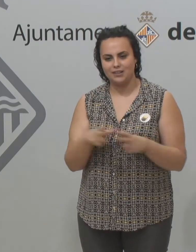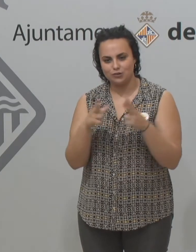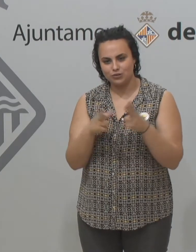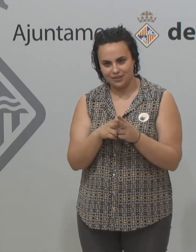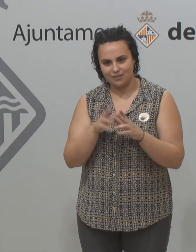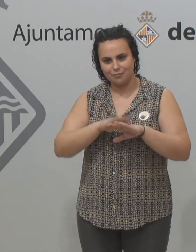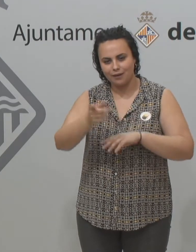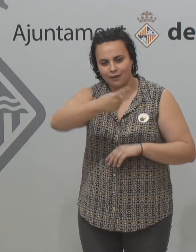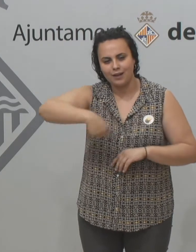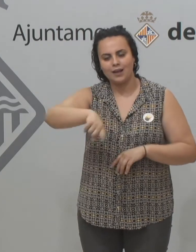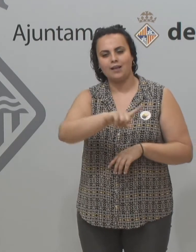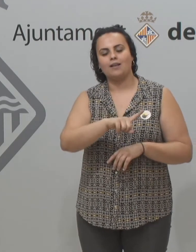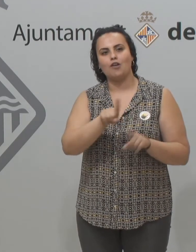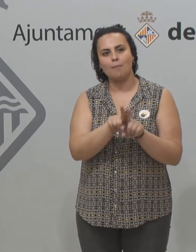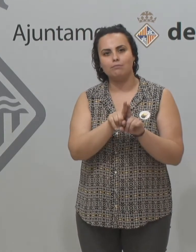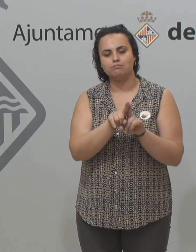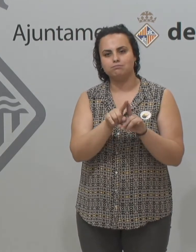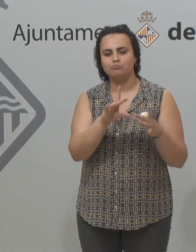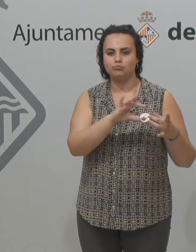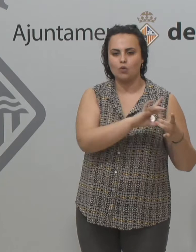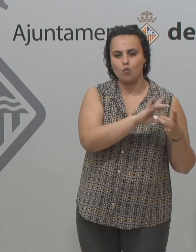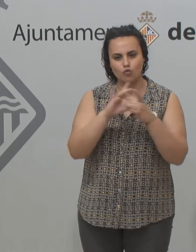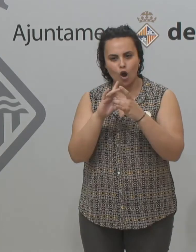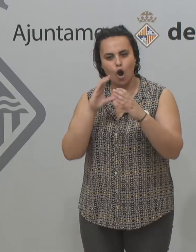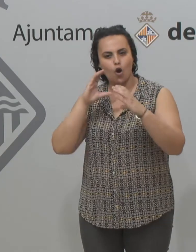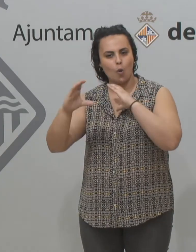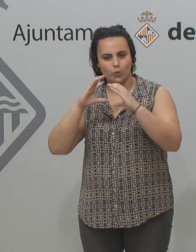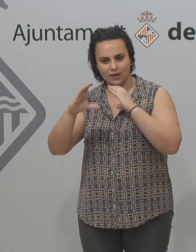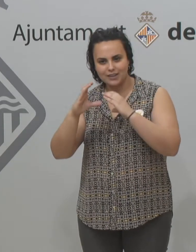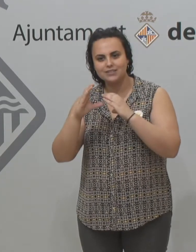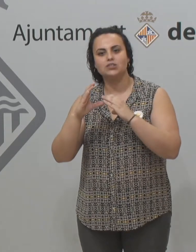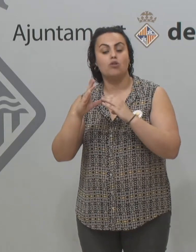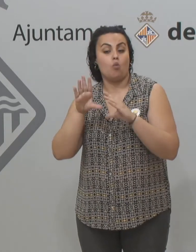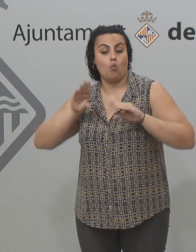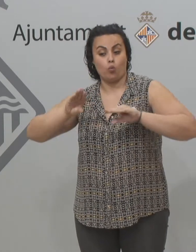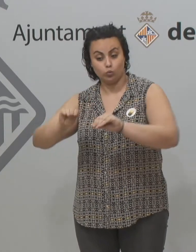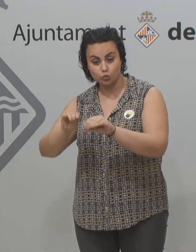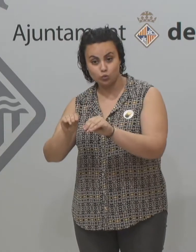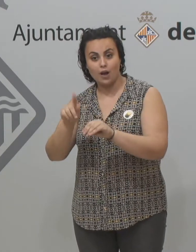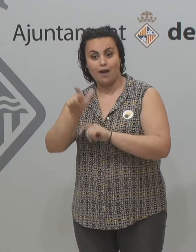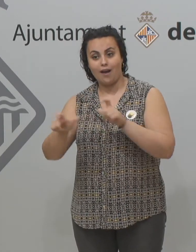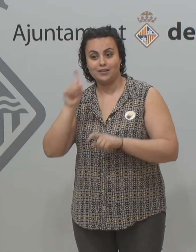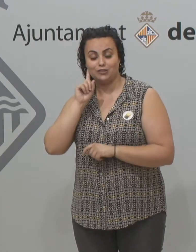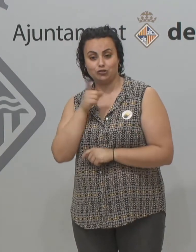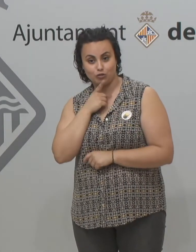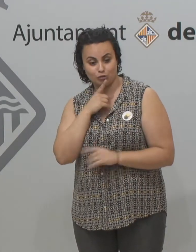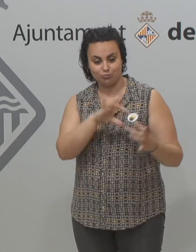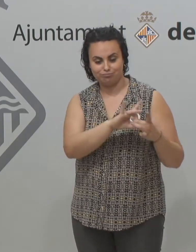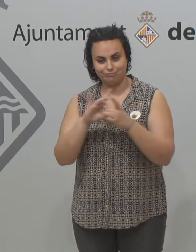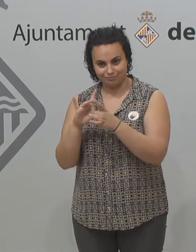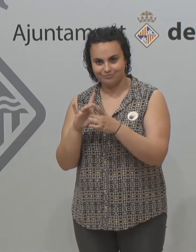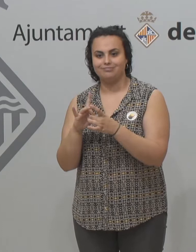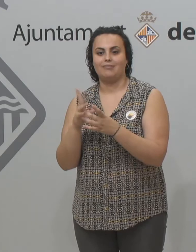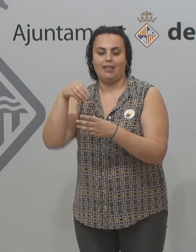també puguin ser un nexe d'unió i de comunicació importantíssim amb les usuàries i usuaris sords que tindrem